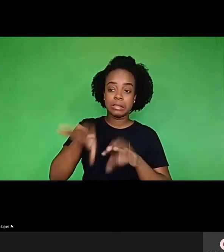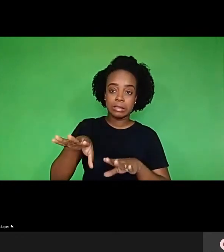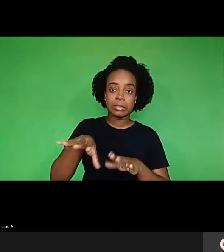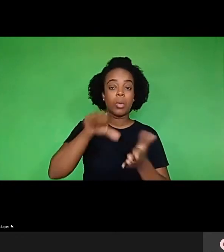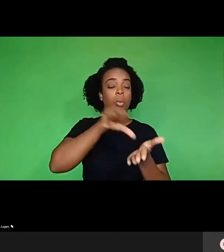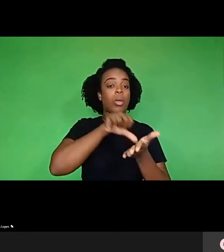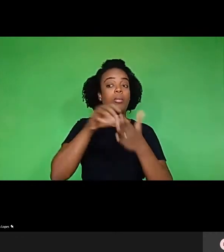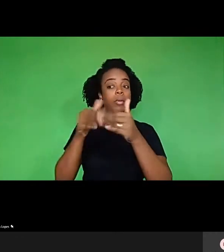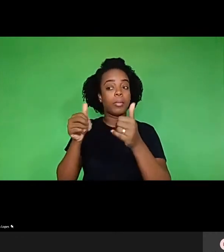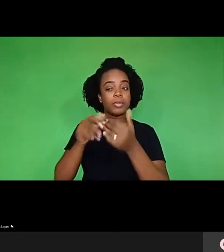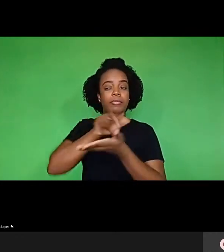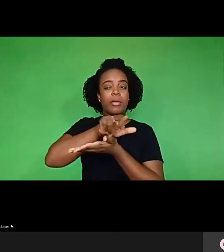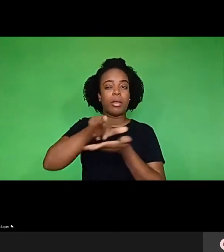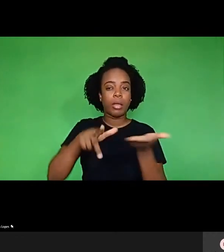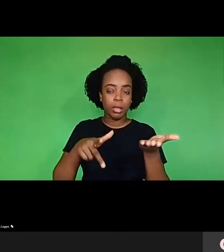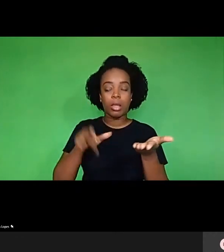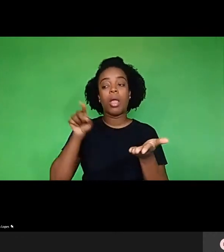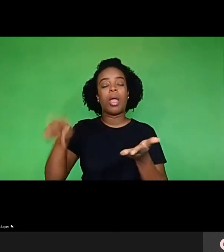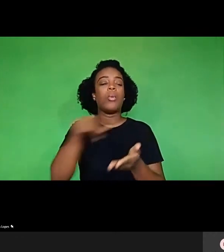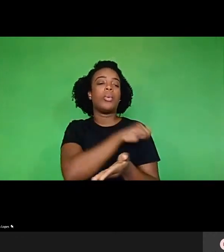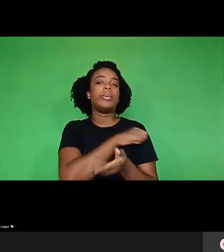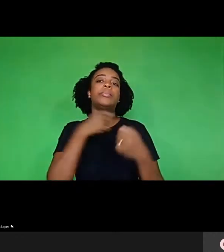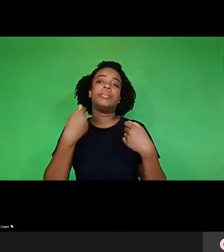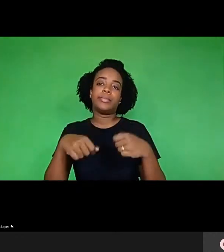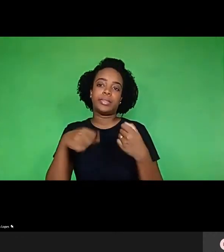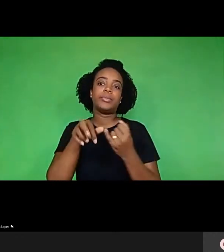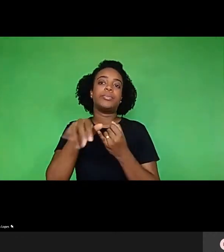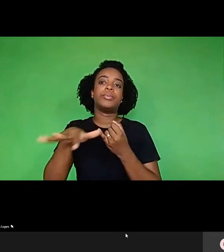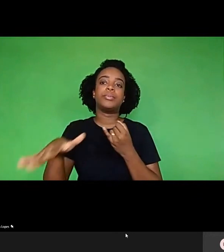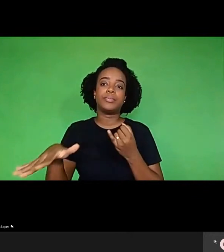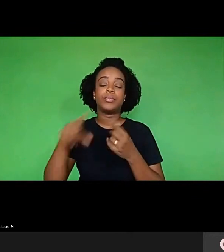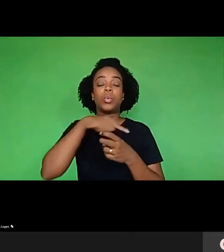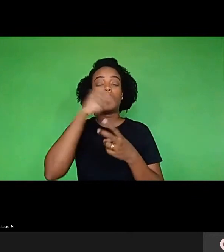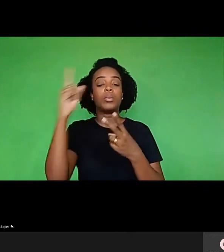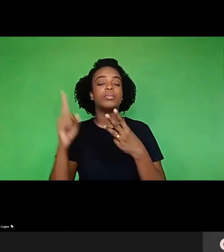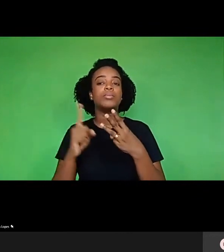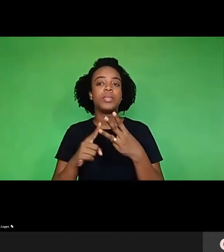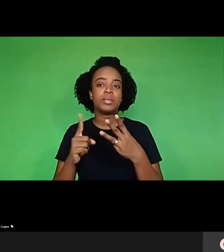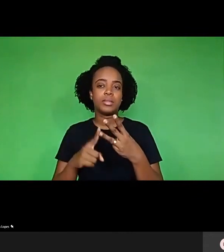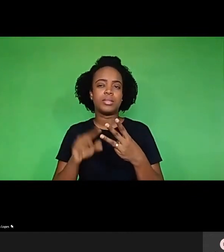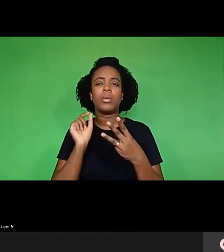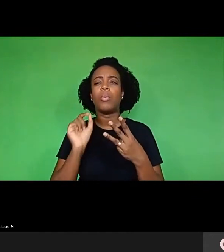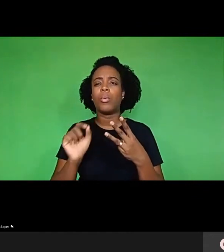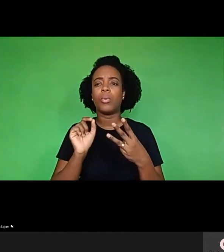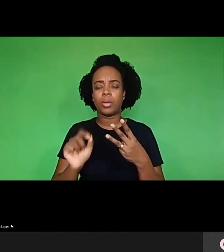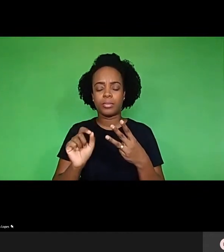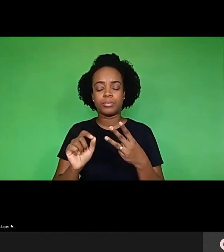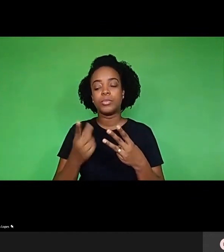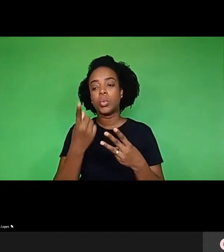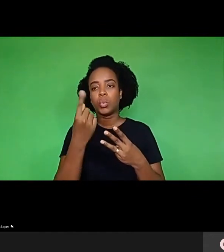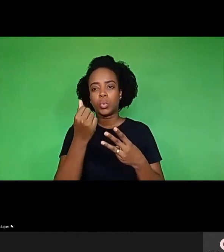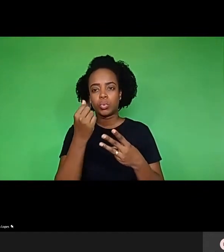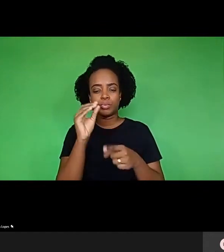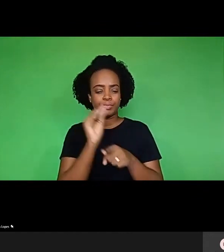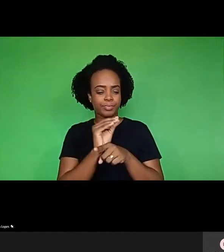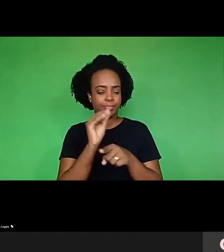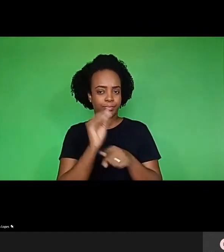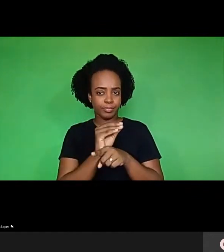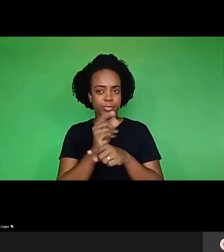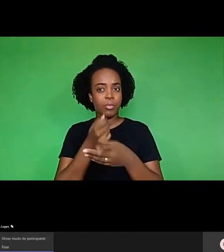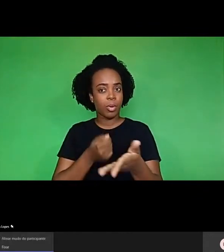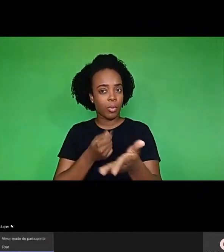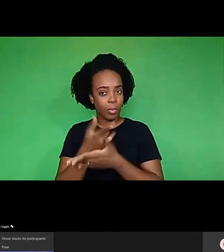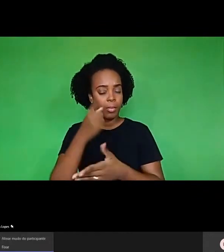atividades remotas. E o terceiro auxílio vai ser o auxílio de aquisição e manutenção de